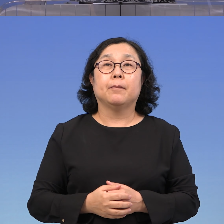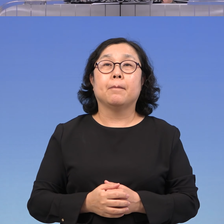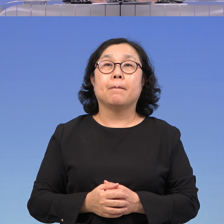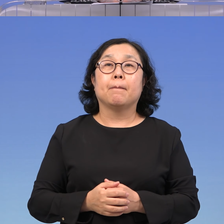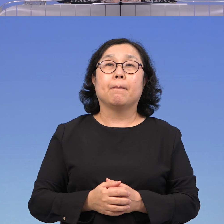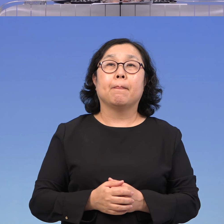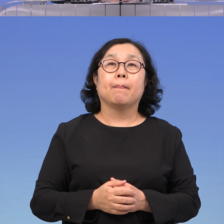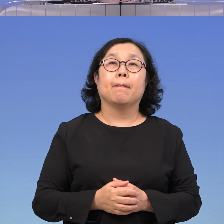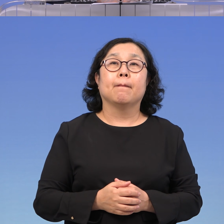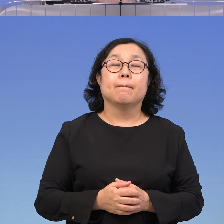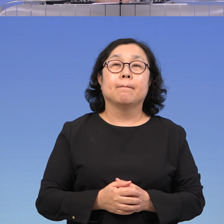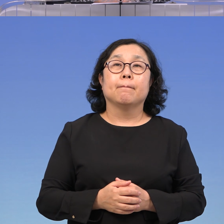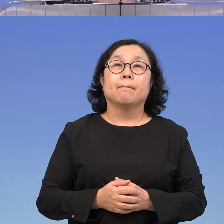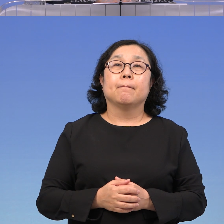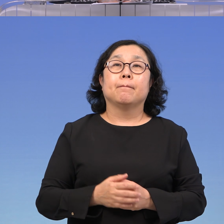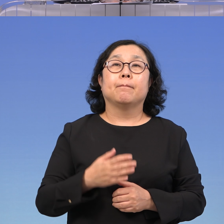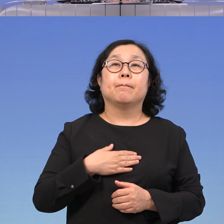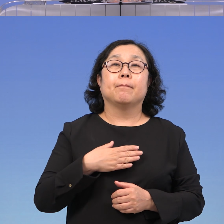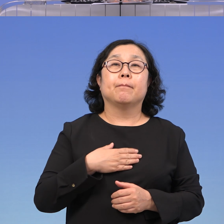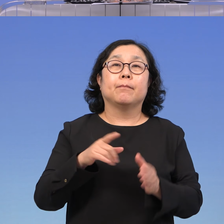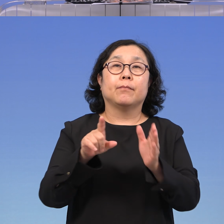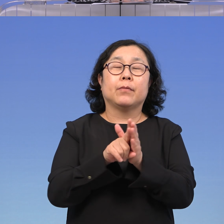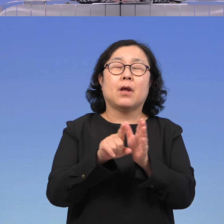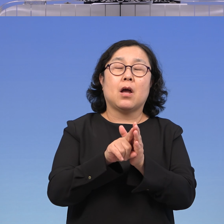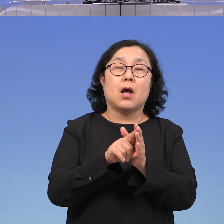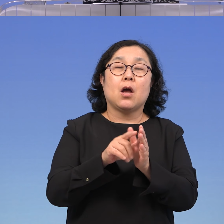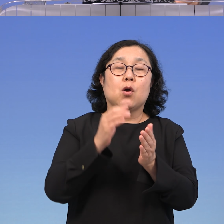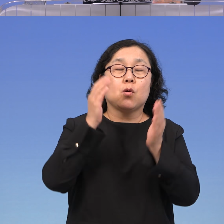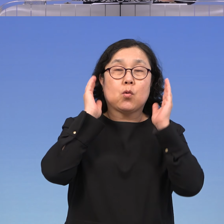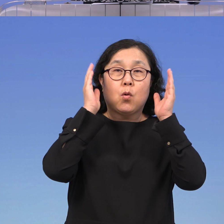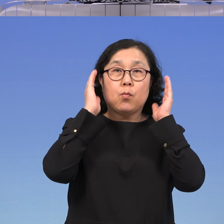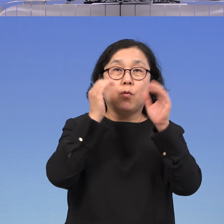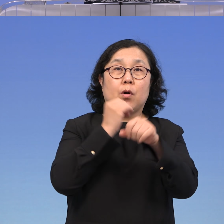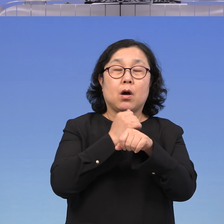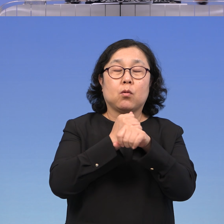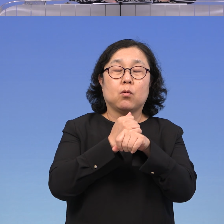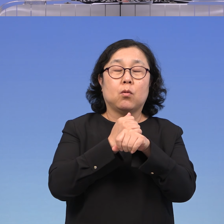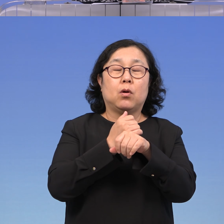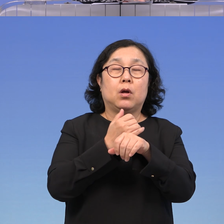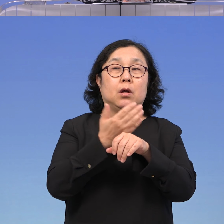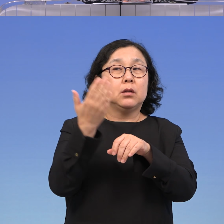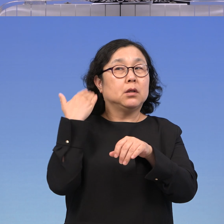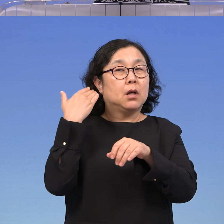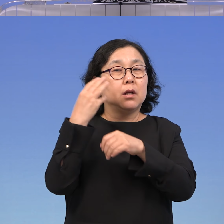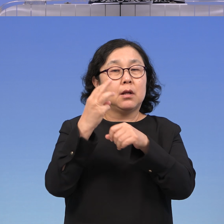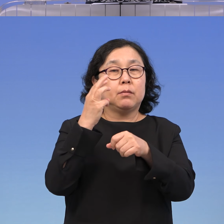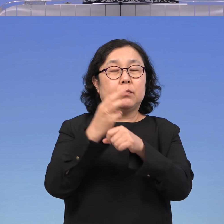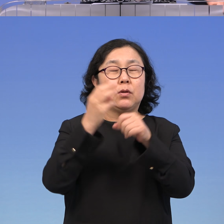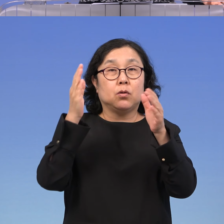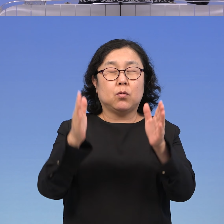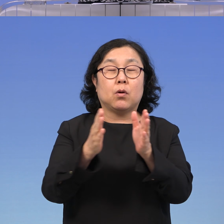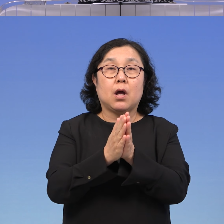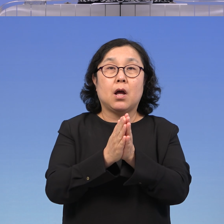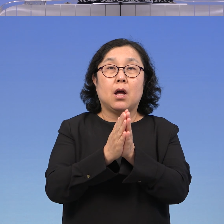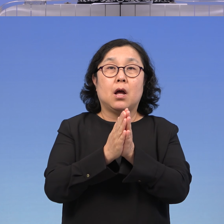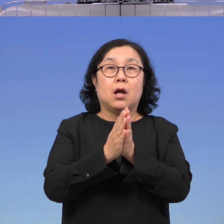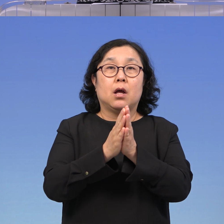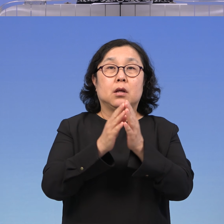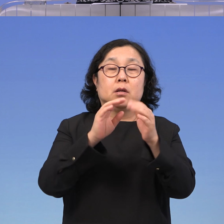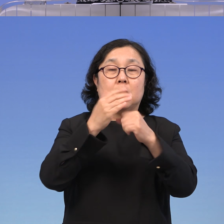아처는 친업 0 거론한 꿀 지금부터 뭐 지난 30년 동안 눈만 뜨면 은 성경 체가